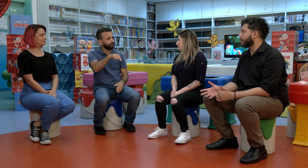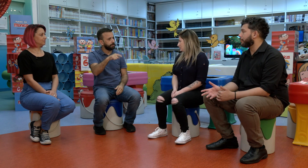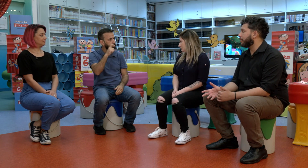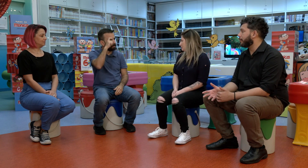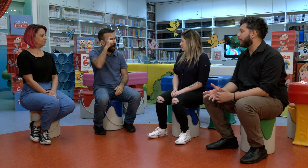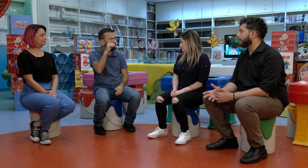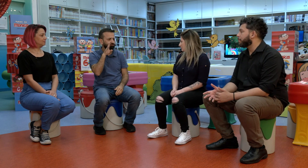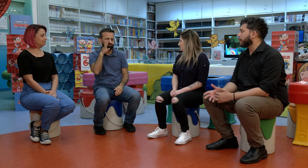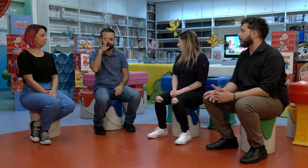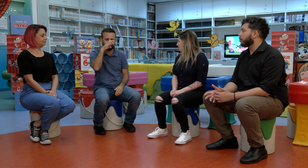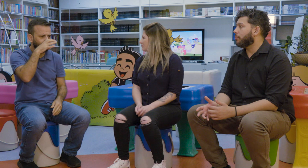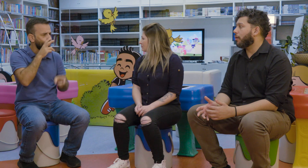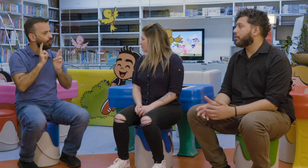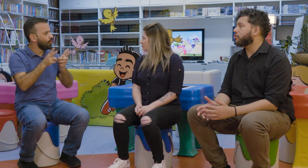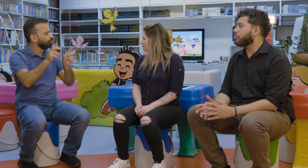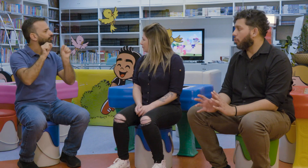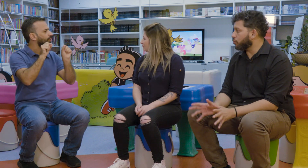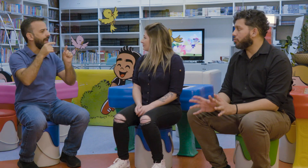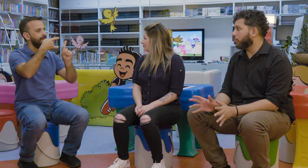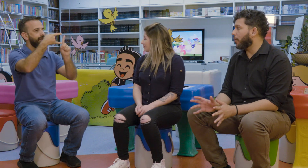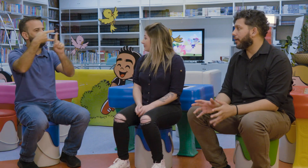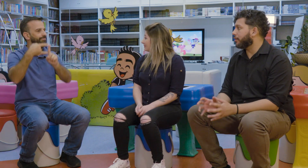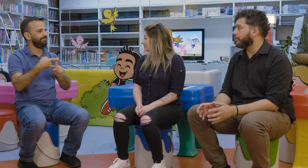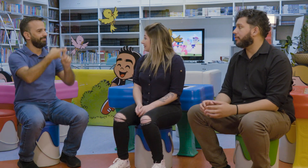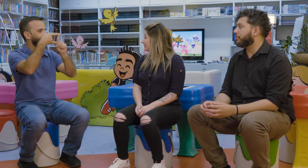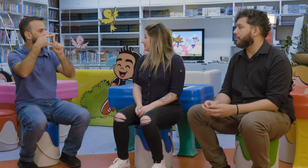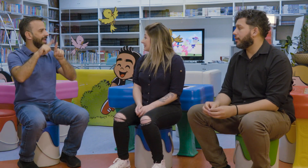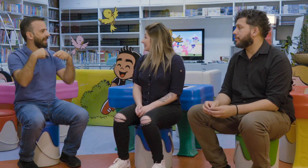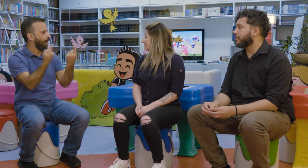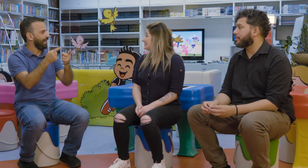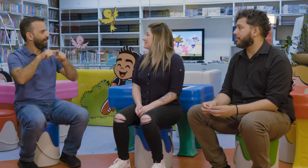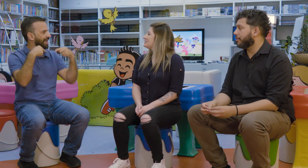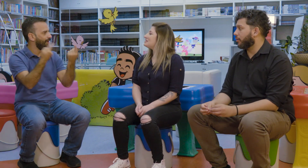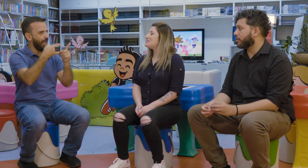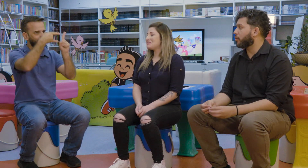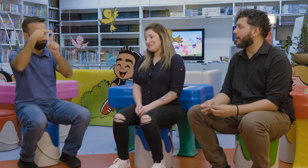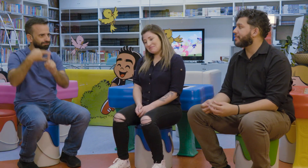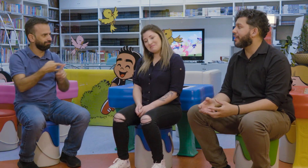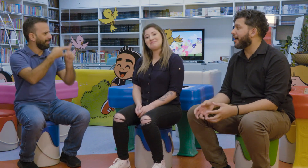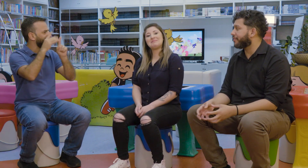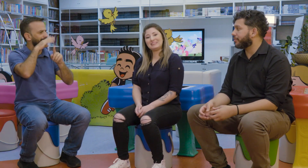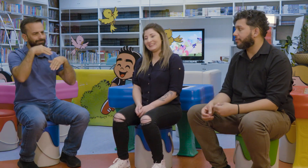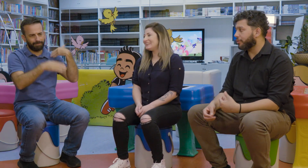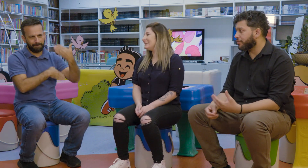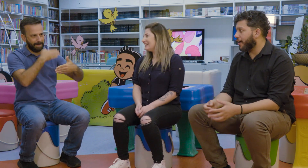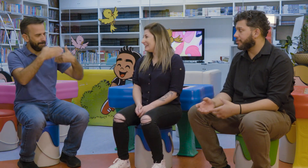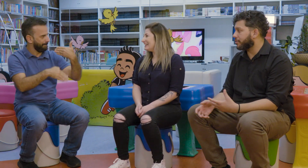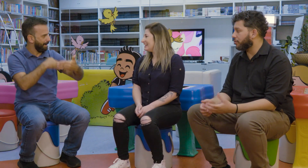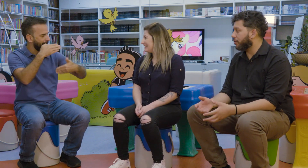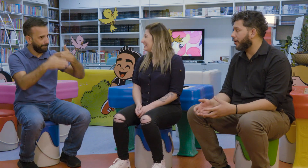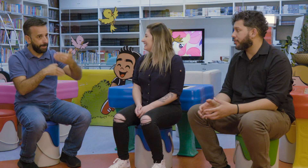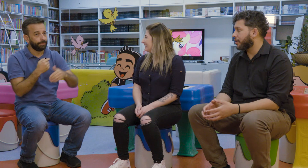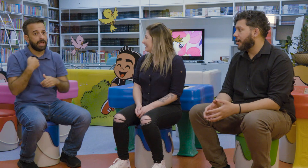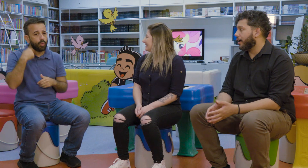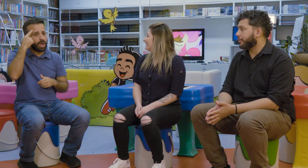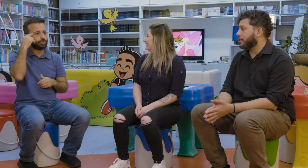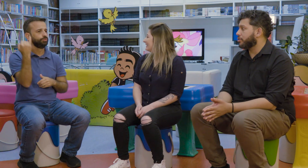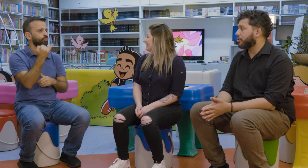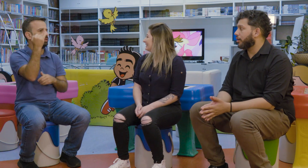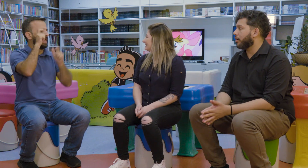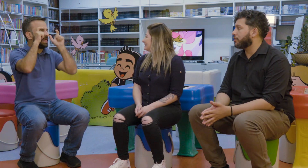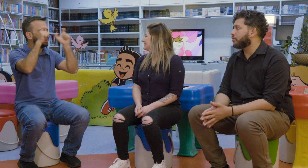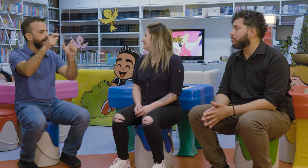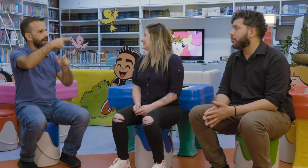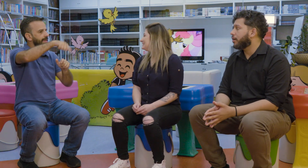começou a pandemia. E o Maurício continuou ainda com as reuniões em live. Então foram diversas reuniões até a